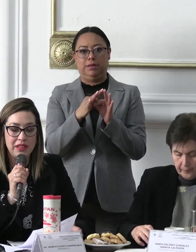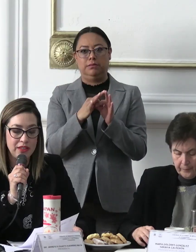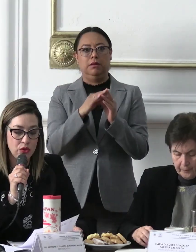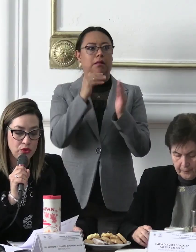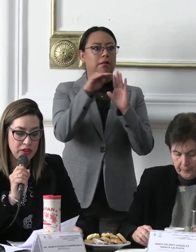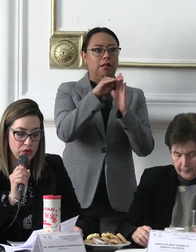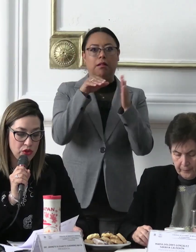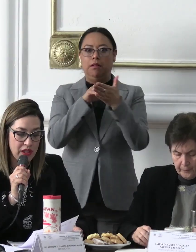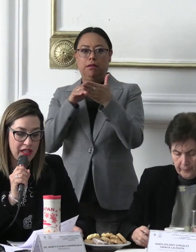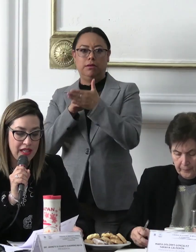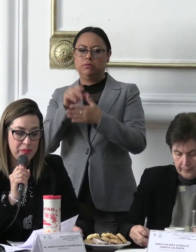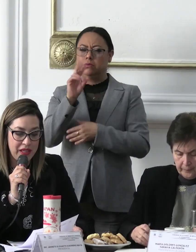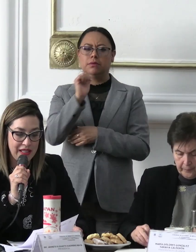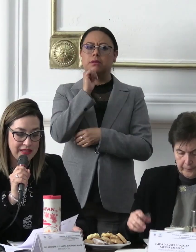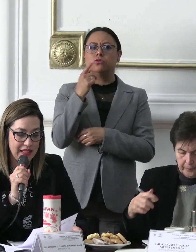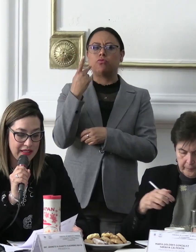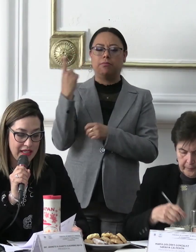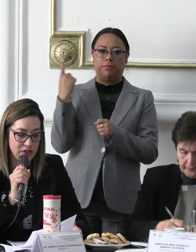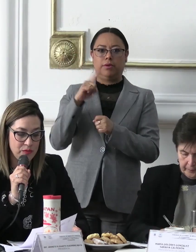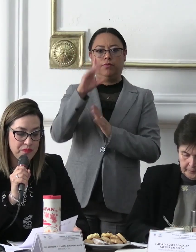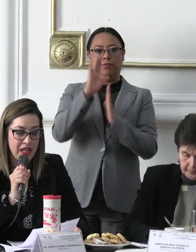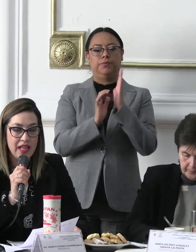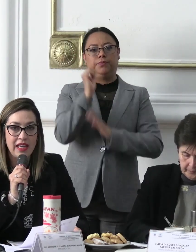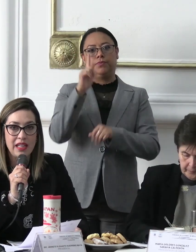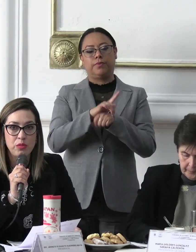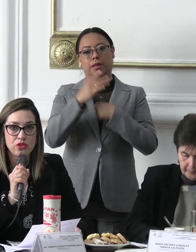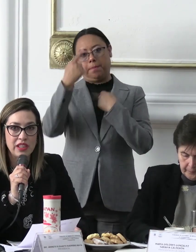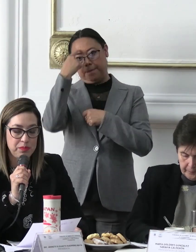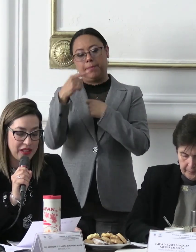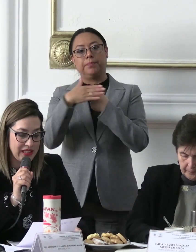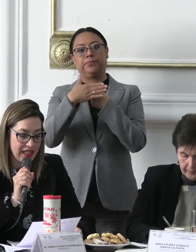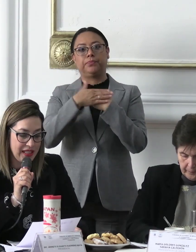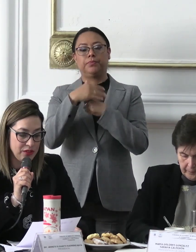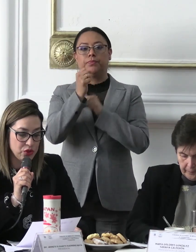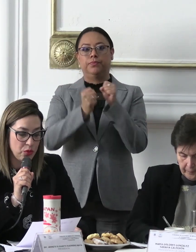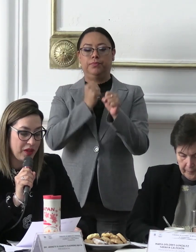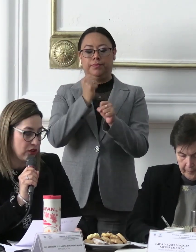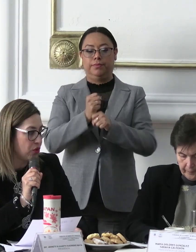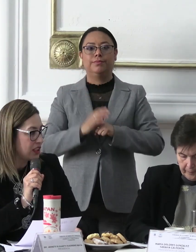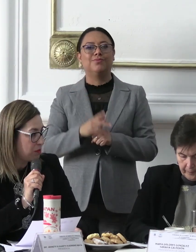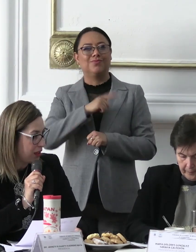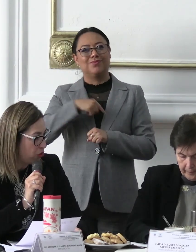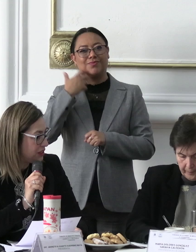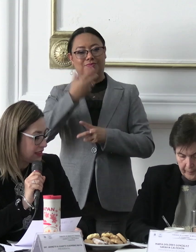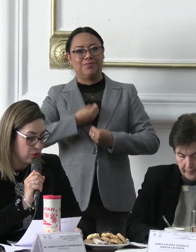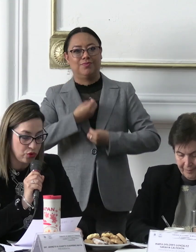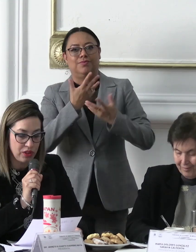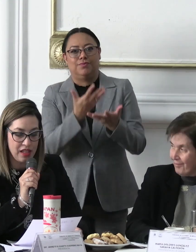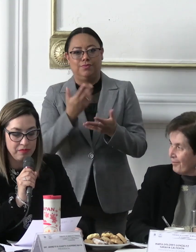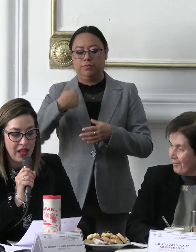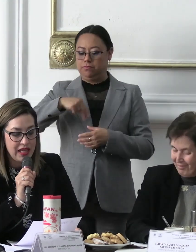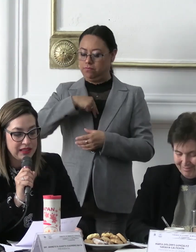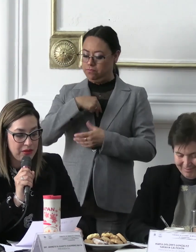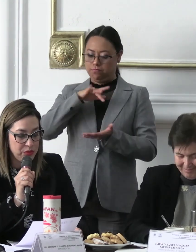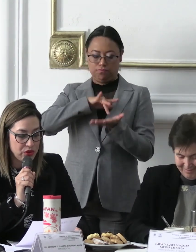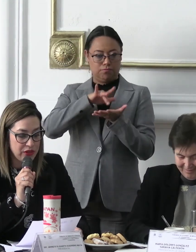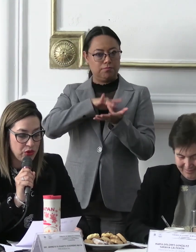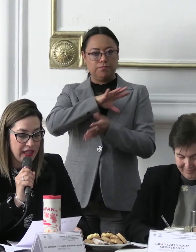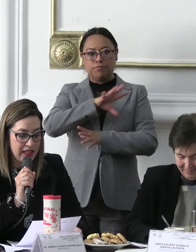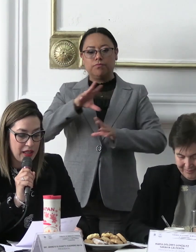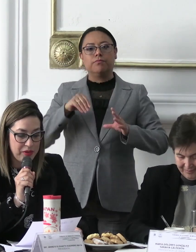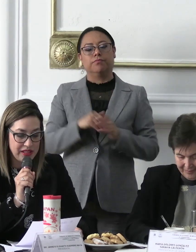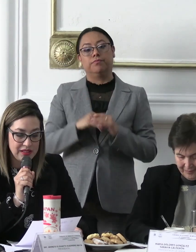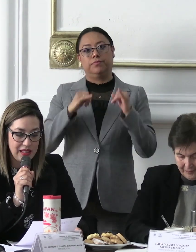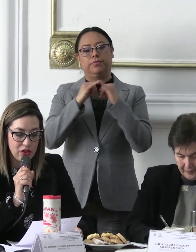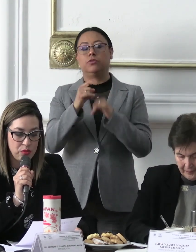limitaciones su mandato constitucional para el siguiente año. Queremos expresarle nuestro pleno respaldo institucional. Sabemos que